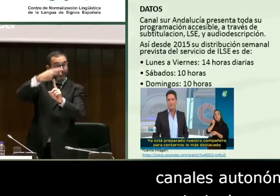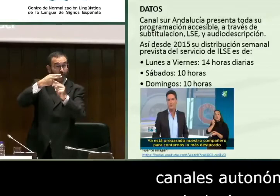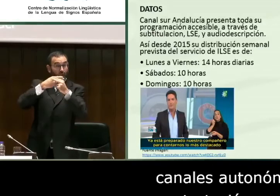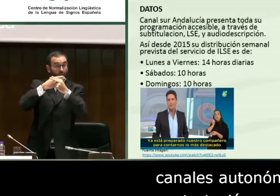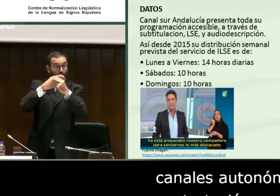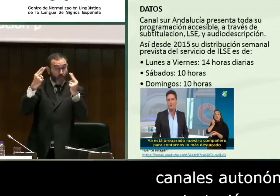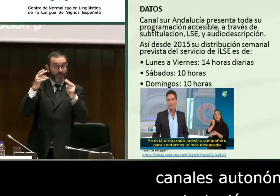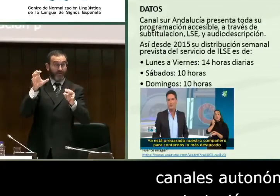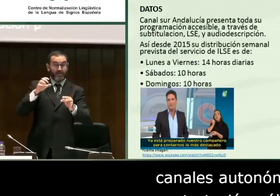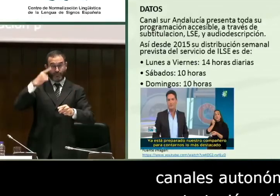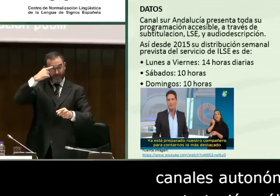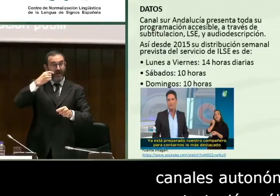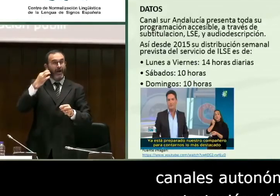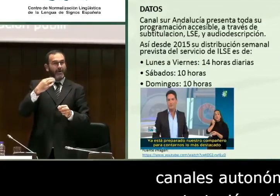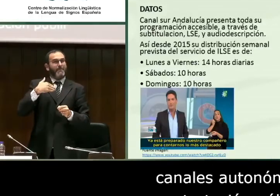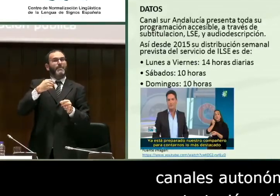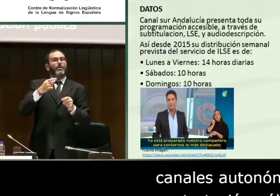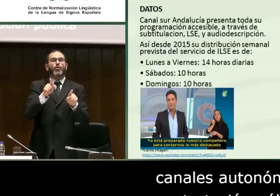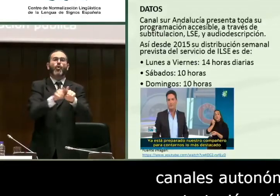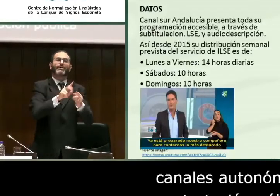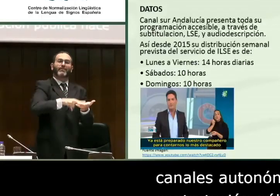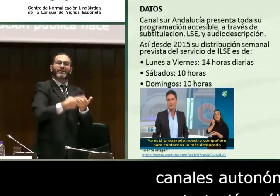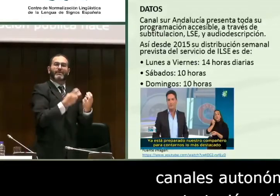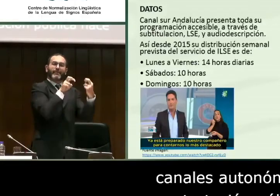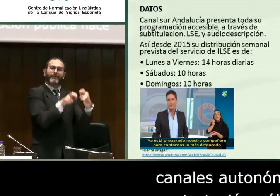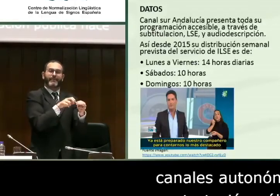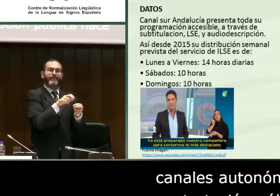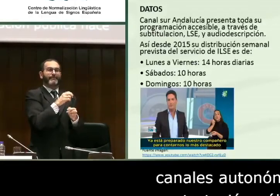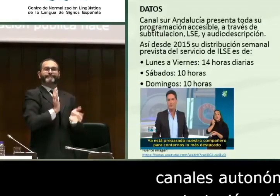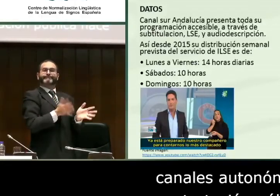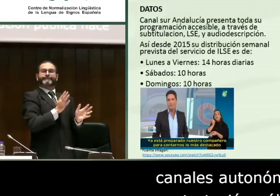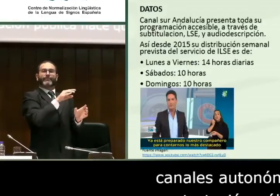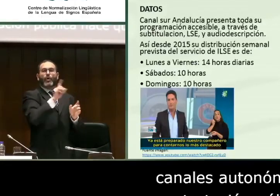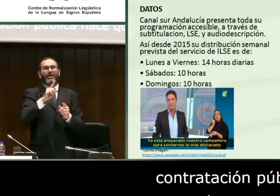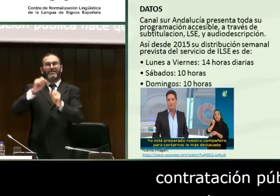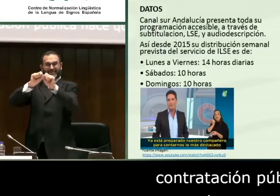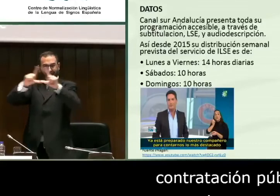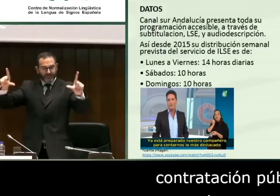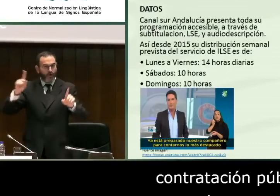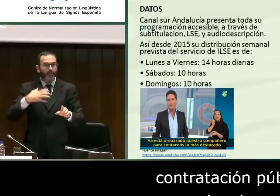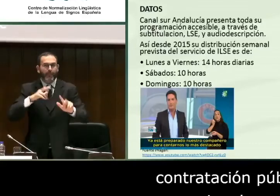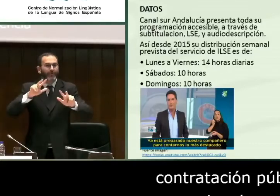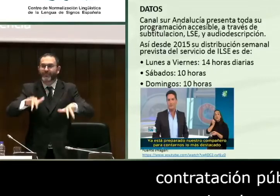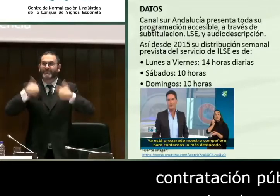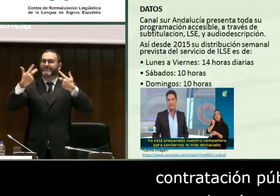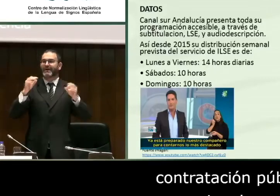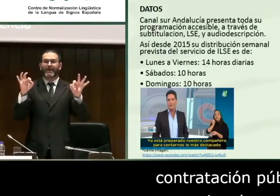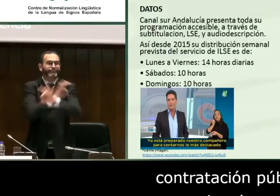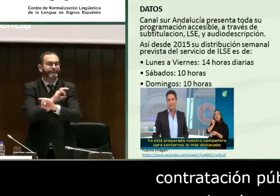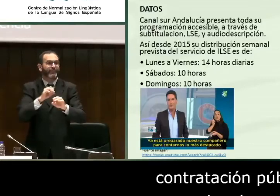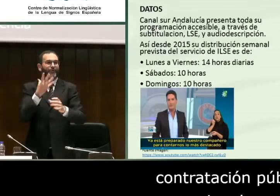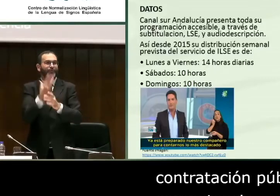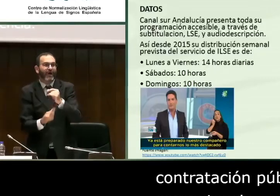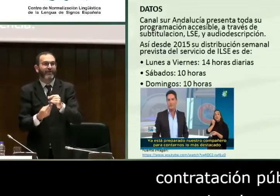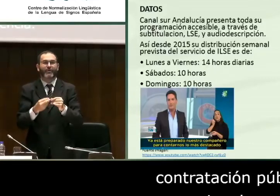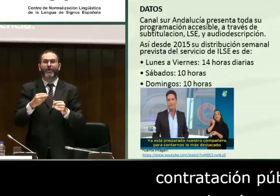La interpretación dentro del ámbito comunicativo, del ámbito de los medios de comunicación, no difiere mucho de